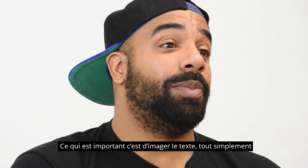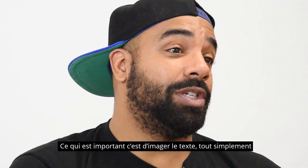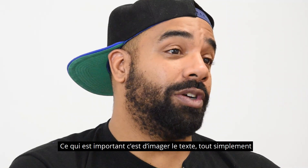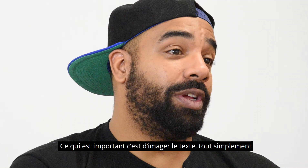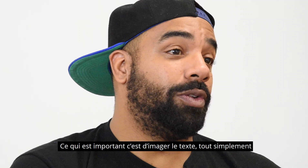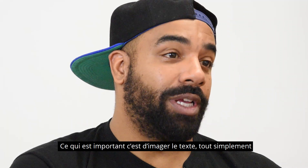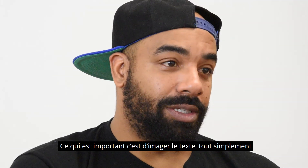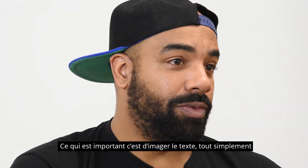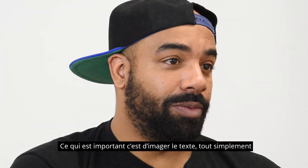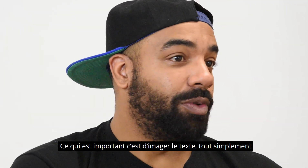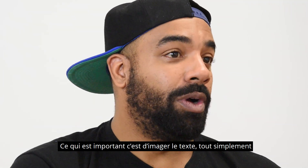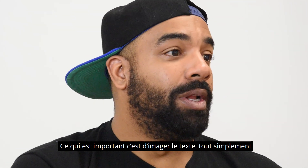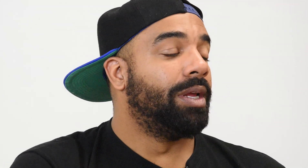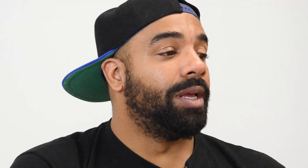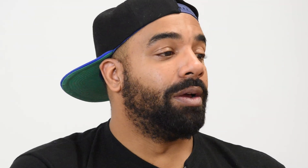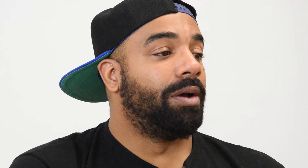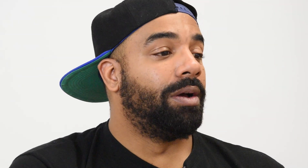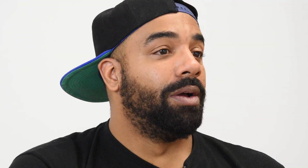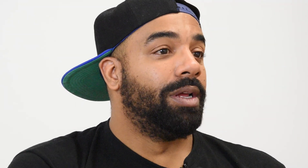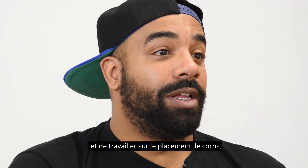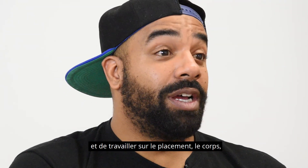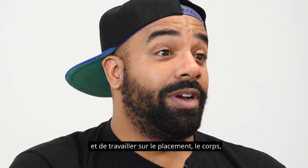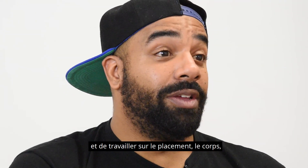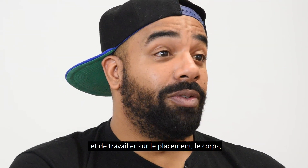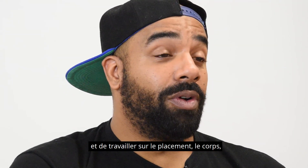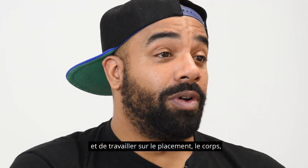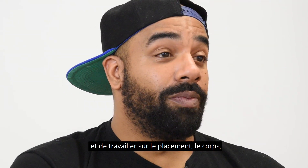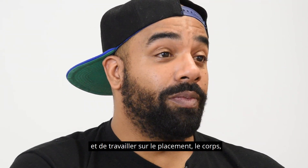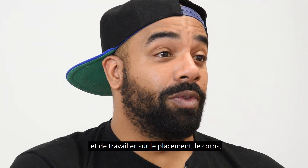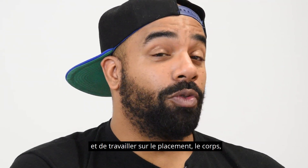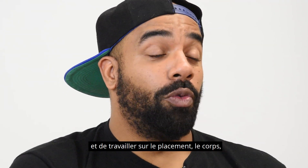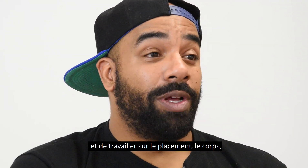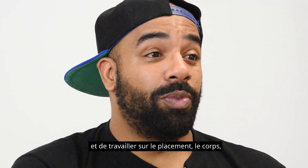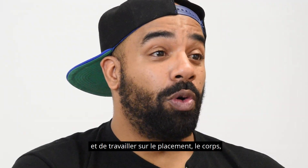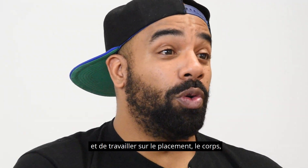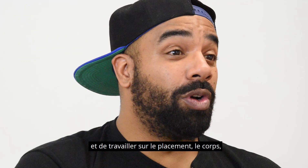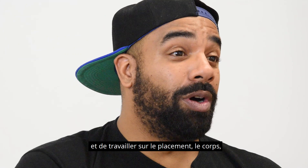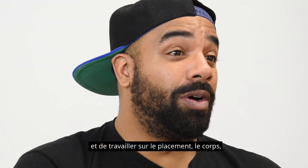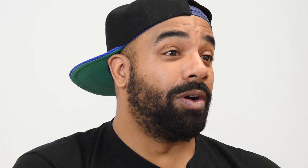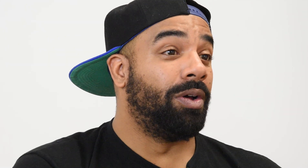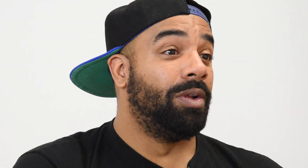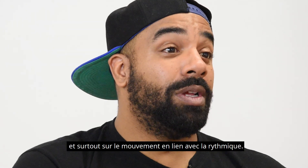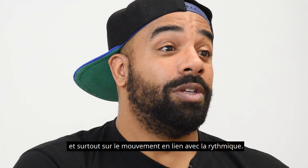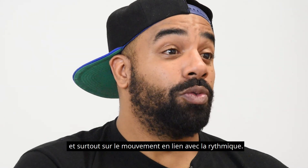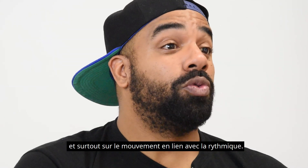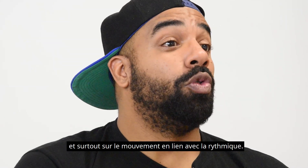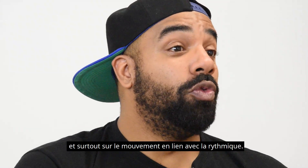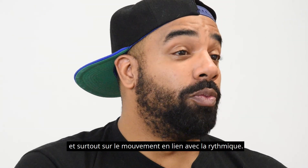d'imager en fait le texte, tout simplement, et travailler sur le placement, le corps, et surtout sur le mouvement